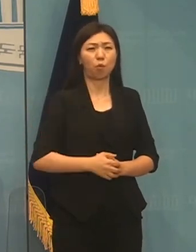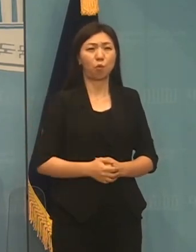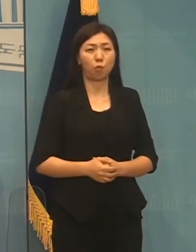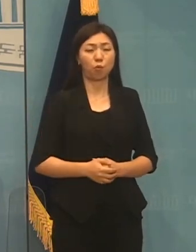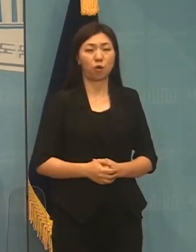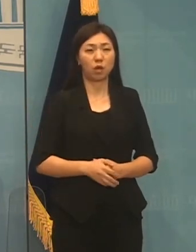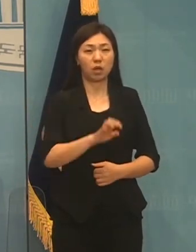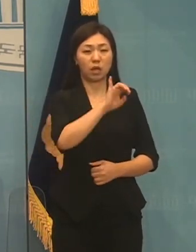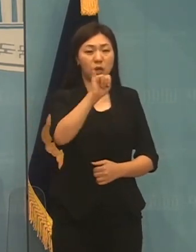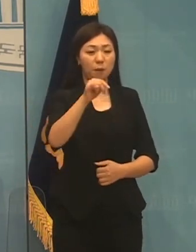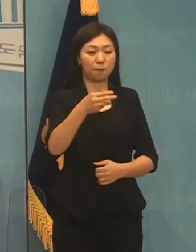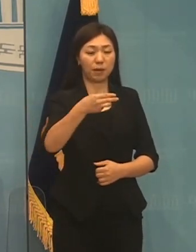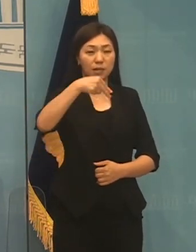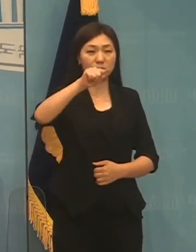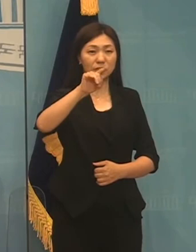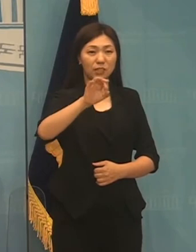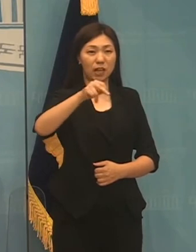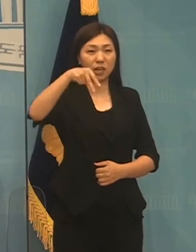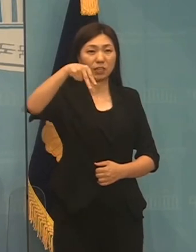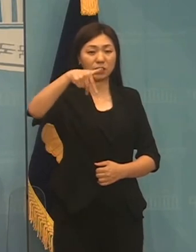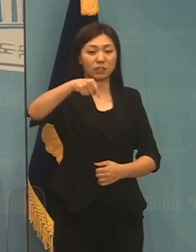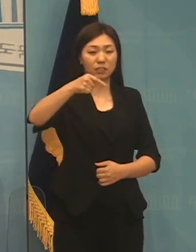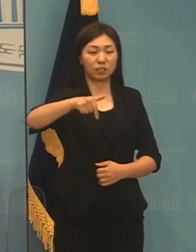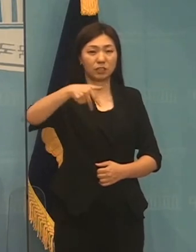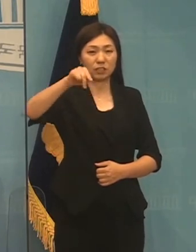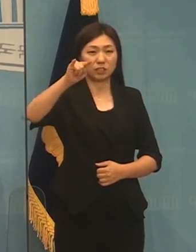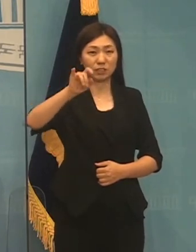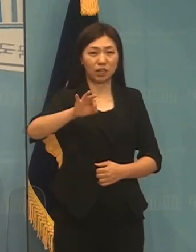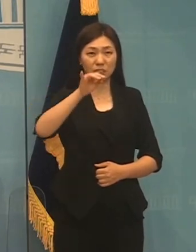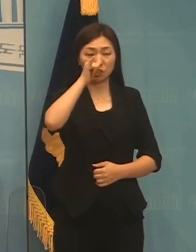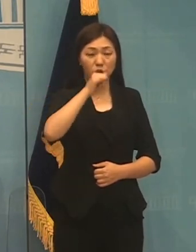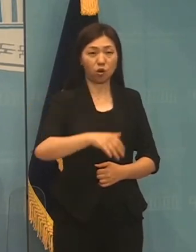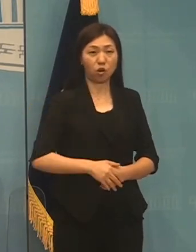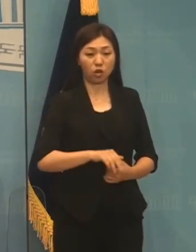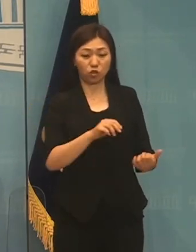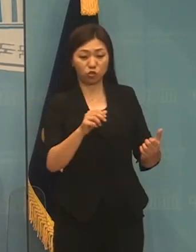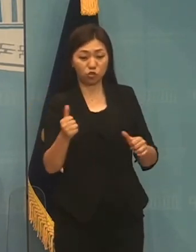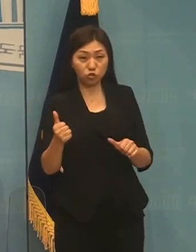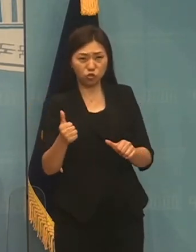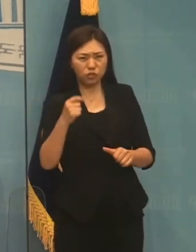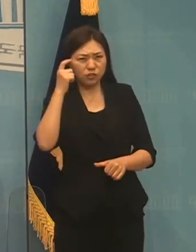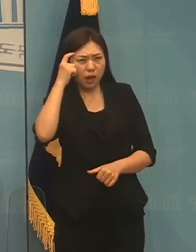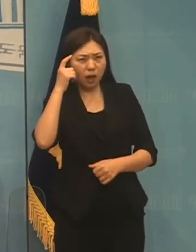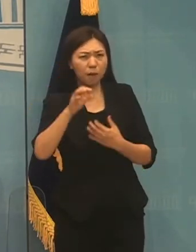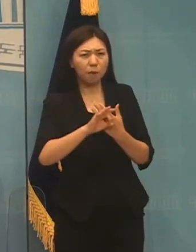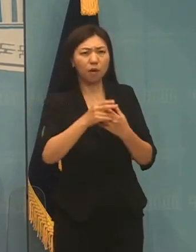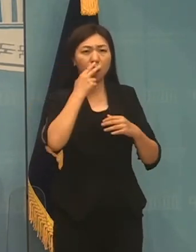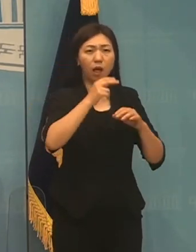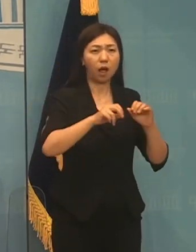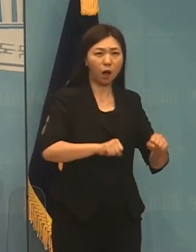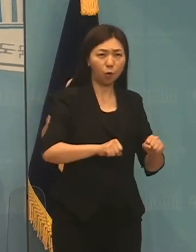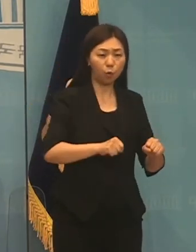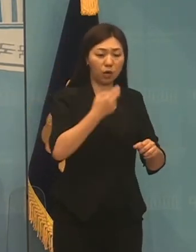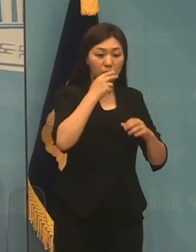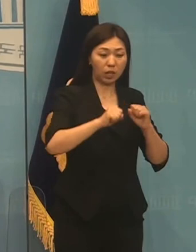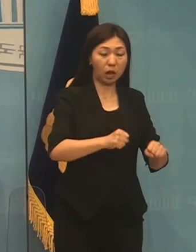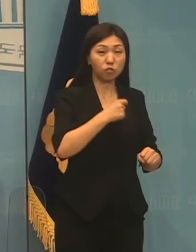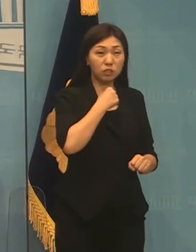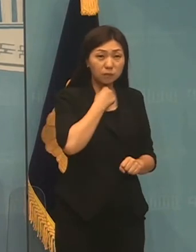필생적사 살고자 하면 죽고자 하면 살 것이요 살고자 하면 죽는다.